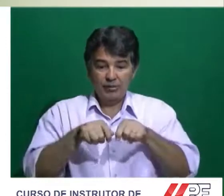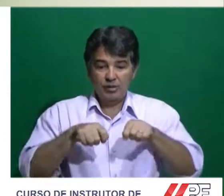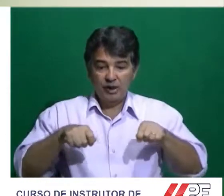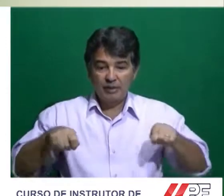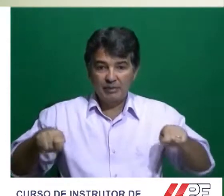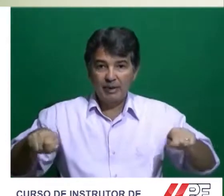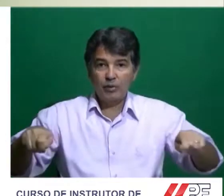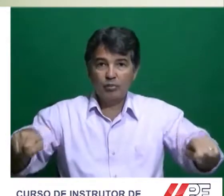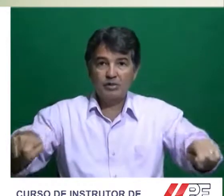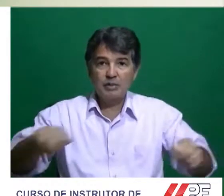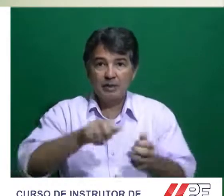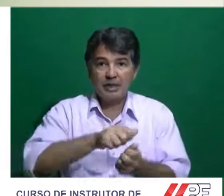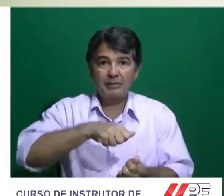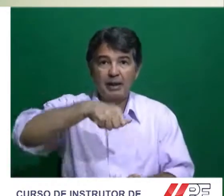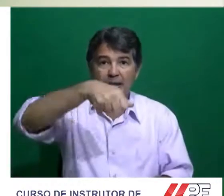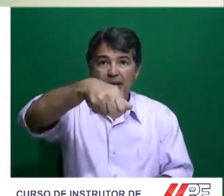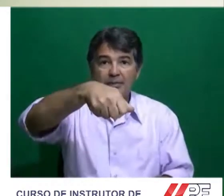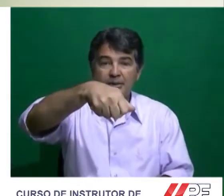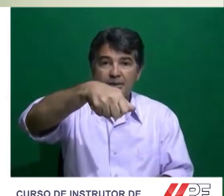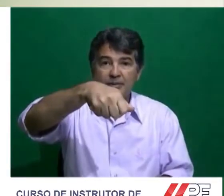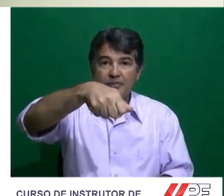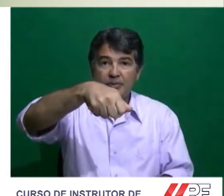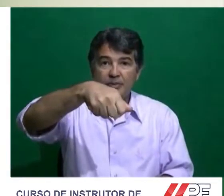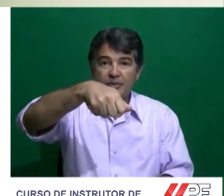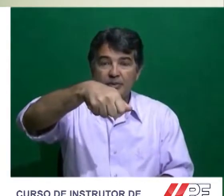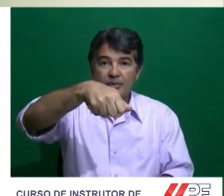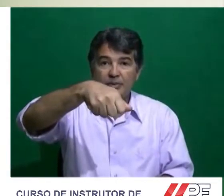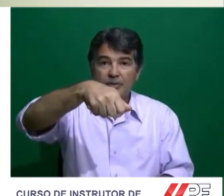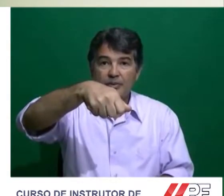uma mala. Eu tenho que abrir a mala com o zíper. E a bala abre.